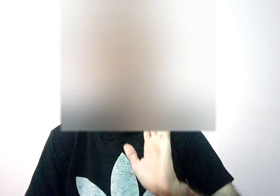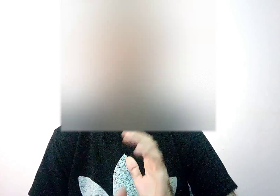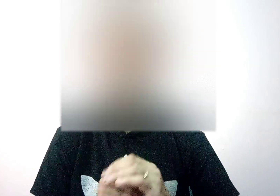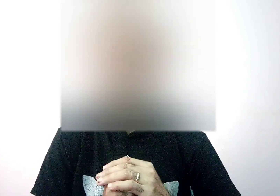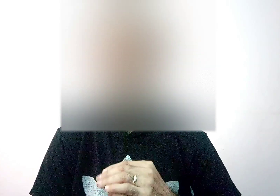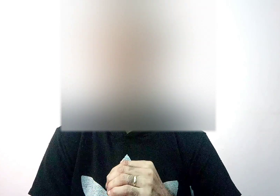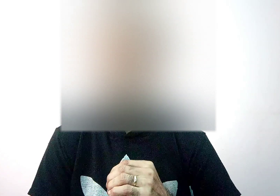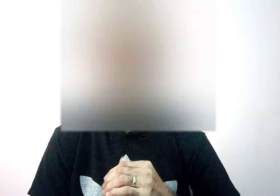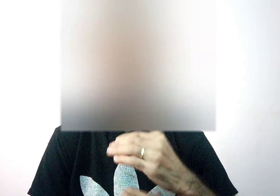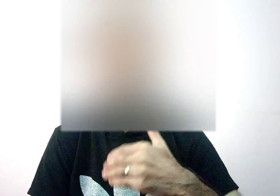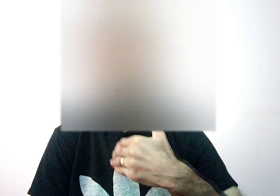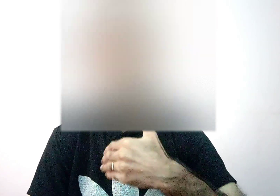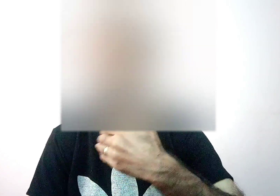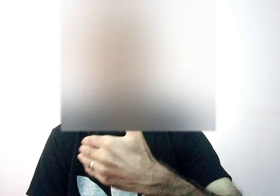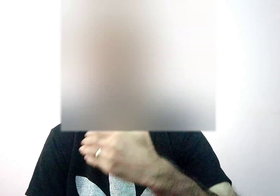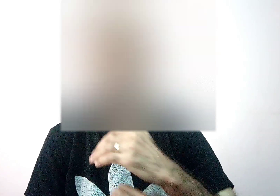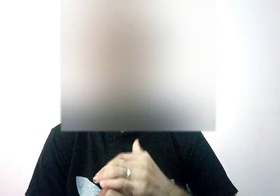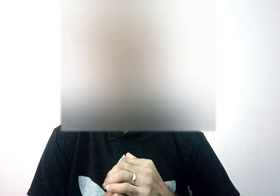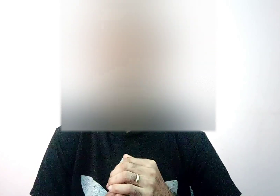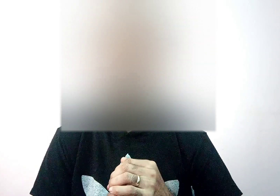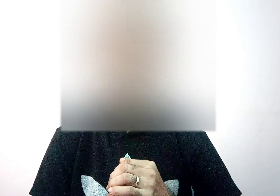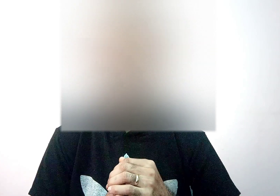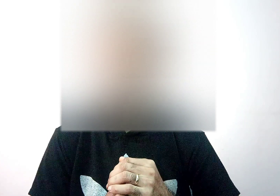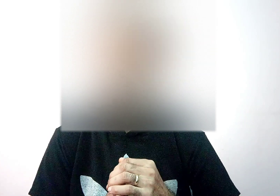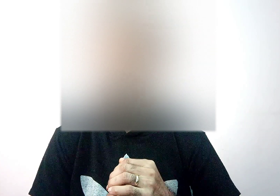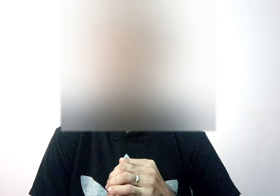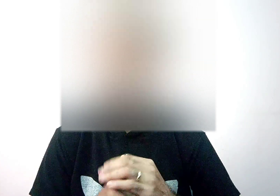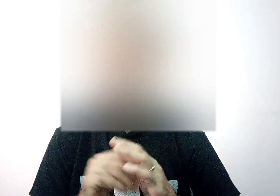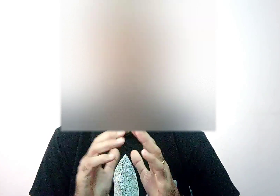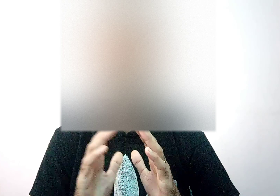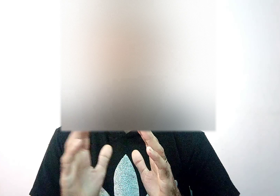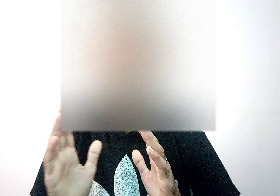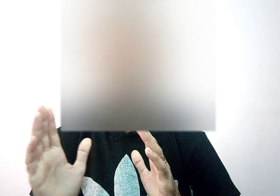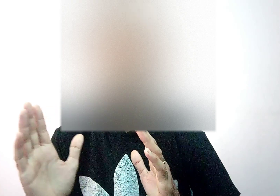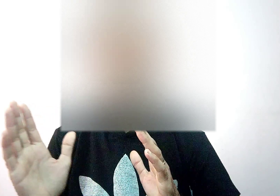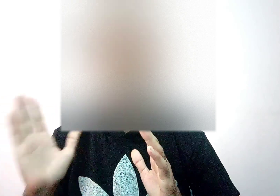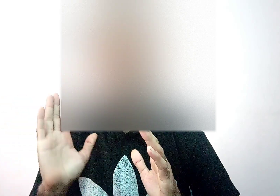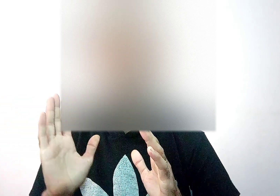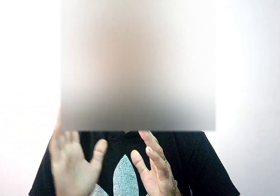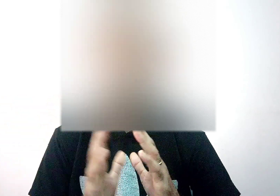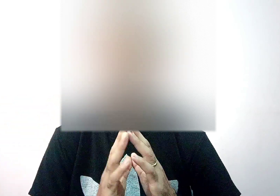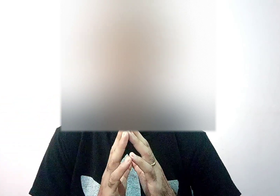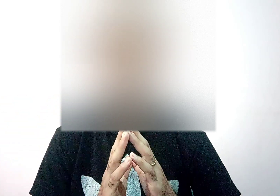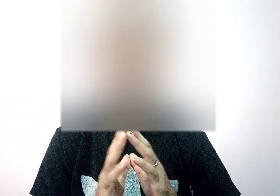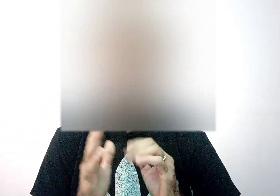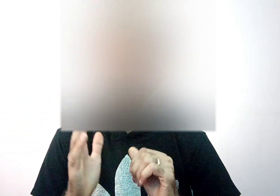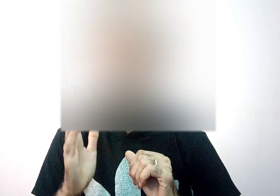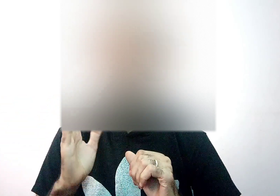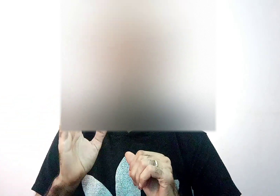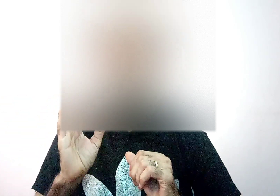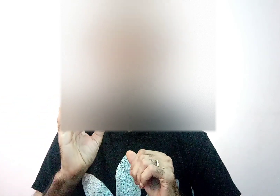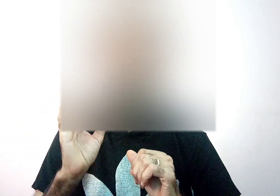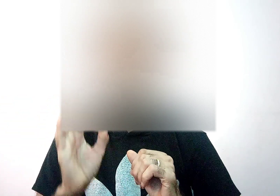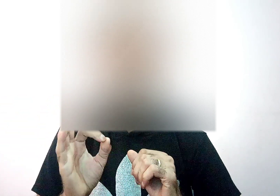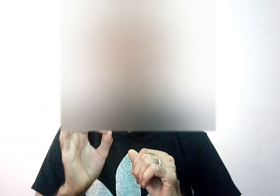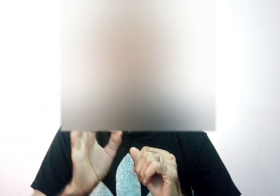العربيه. هيحاول يوسع، خصوصا ان احنا شفنا بوادر خلال الفتره اللي فاتت زي تطبيع